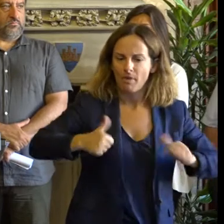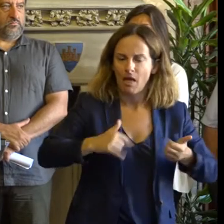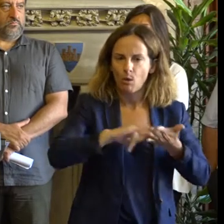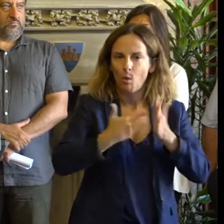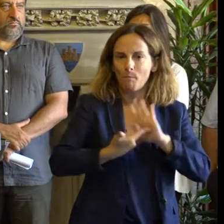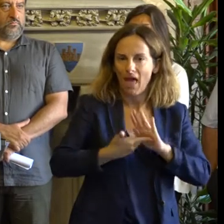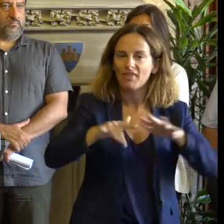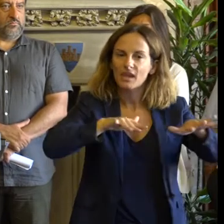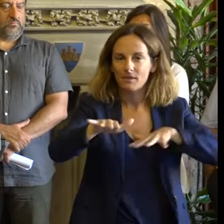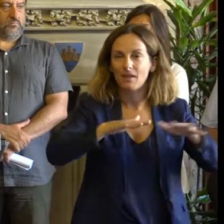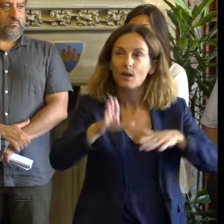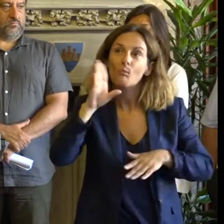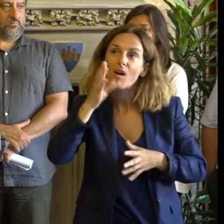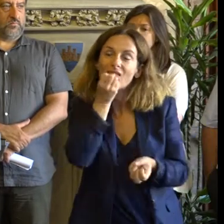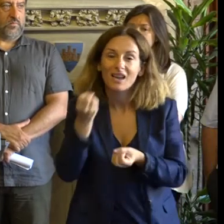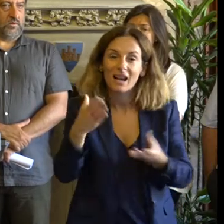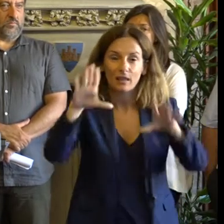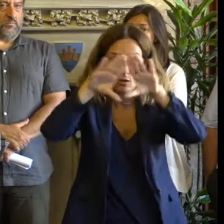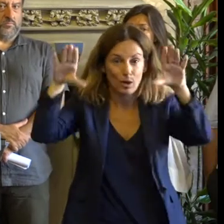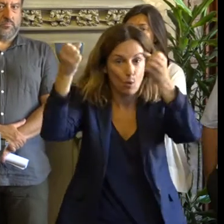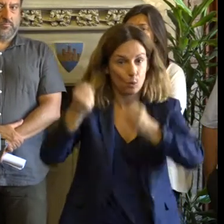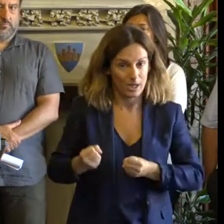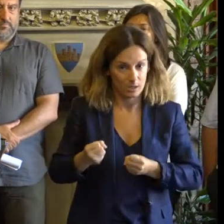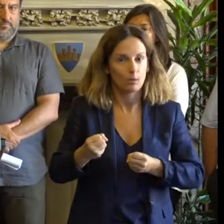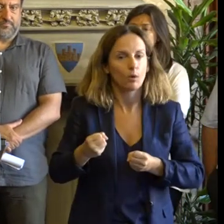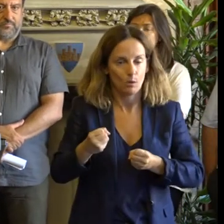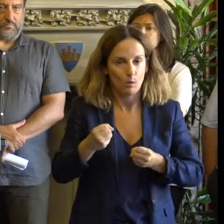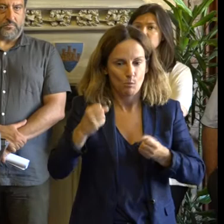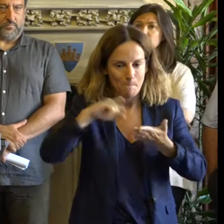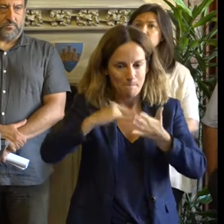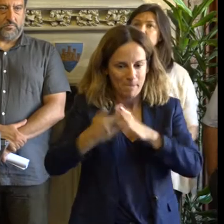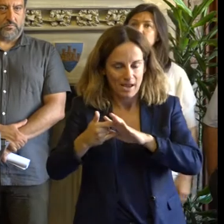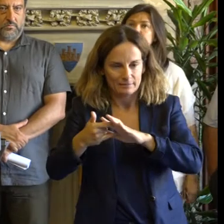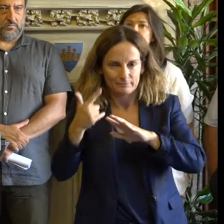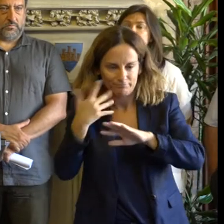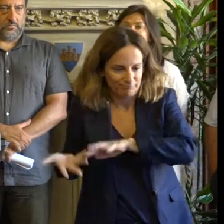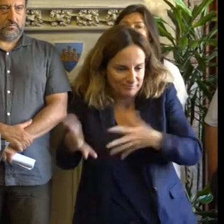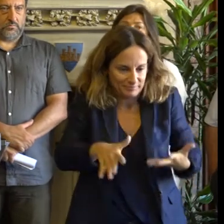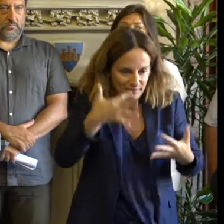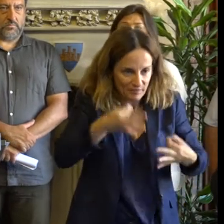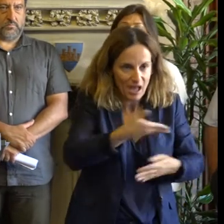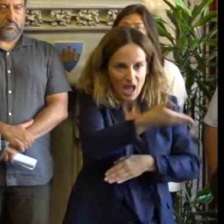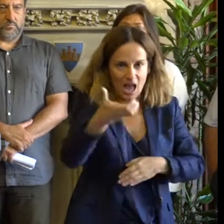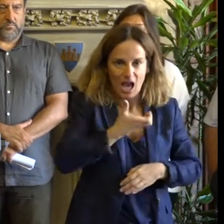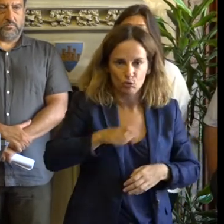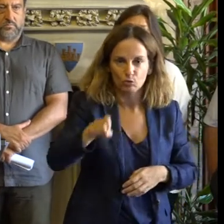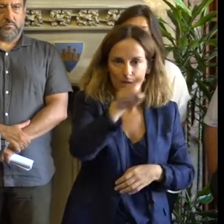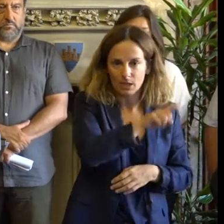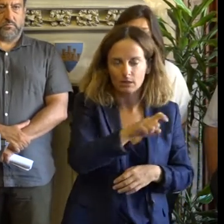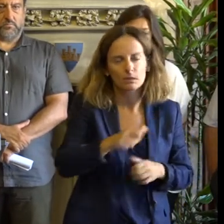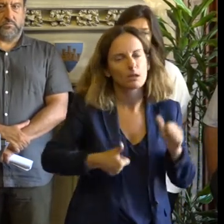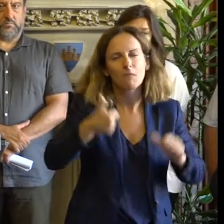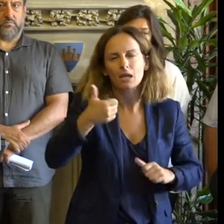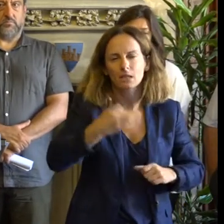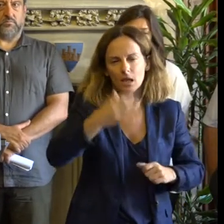declaració, no? En quant a lo que suposa la participació dels ajuntaments i especialment la sensibilització respecte en